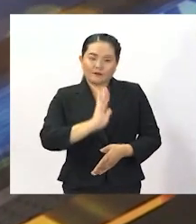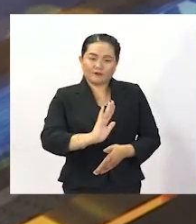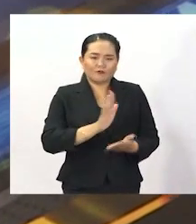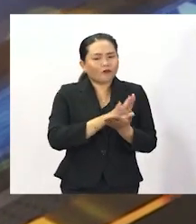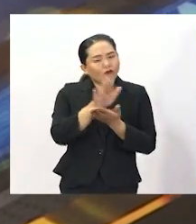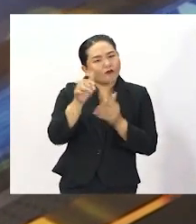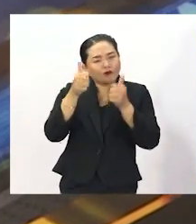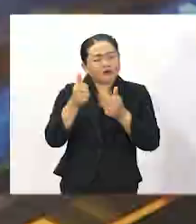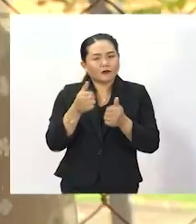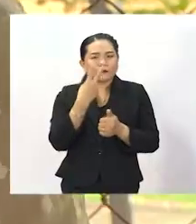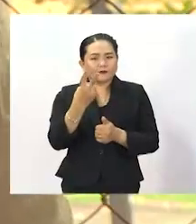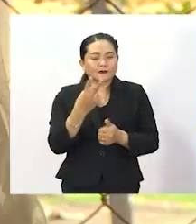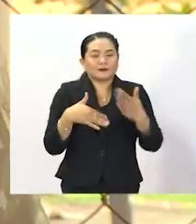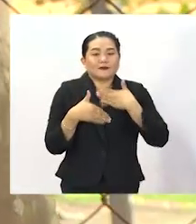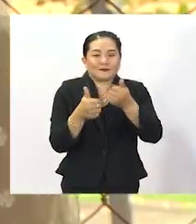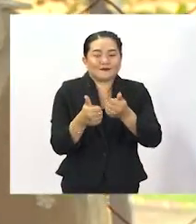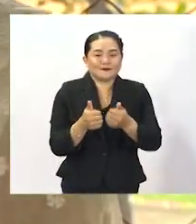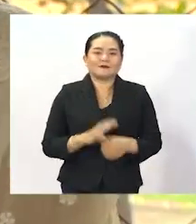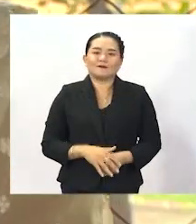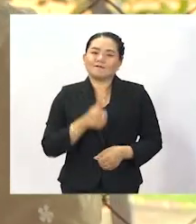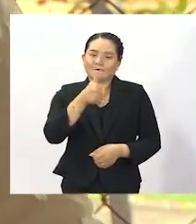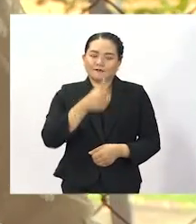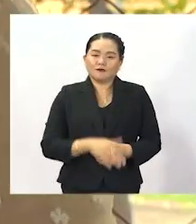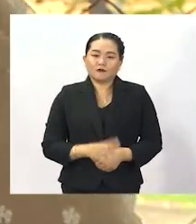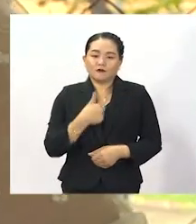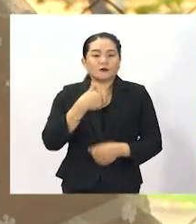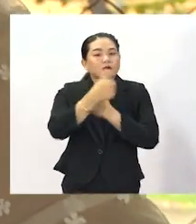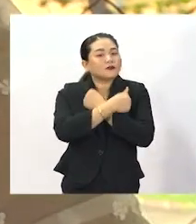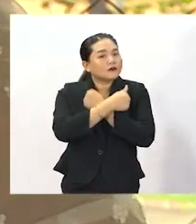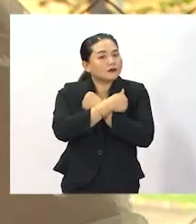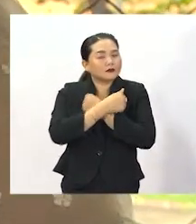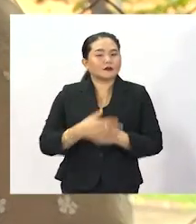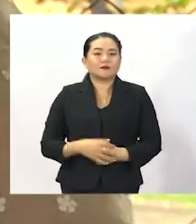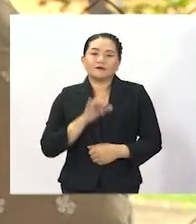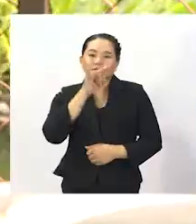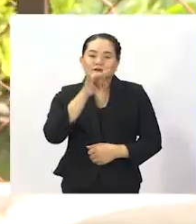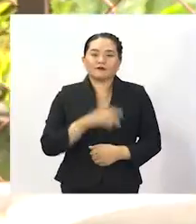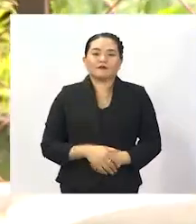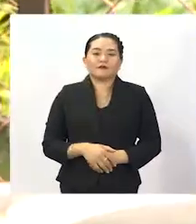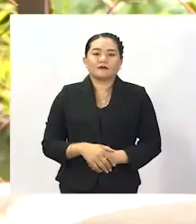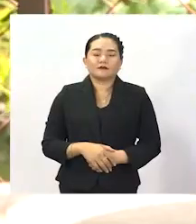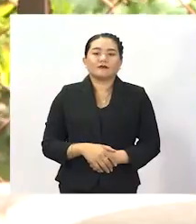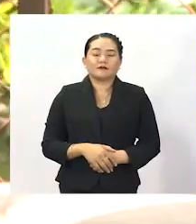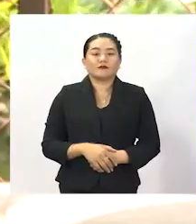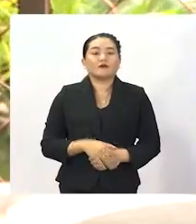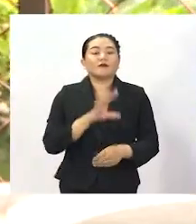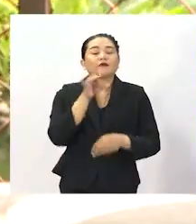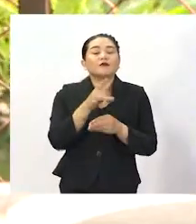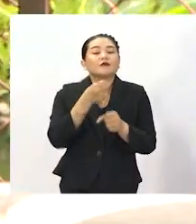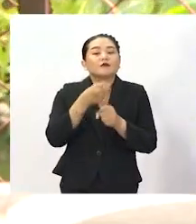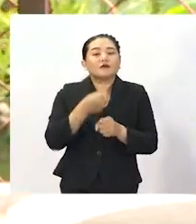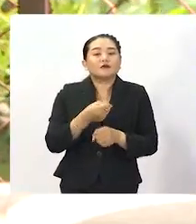ជាភាសាមួយដែលហាគួរឲ្យចាប់អារម្មណ៍ខ្ញុំនៅតែស្រឡាញ់ចា ៎និយាយពីទីផ្សារការងារវិញ